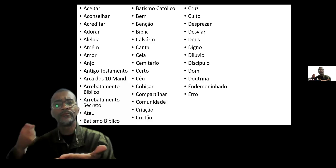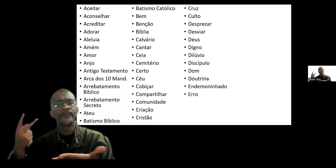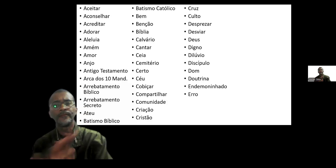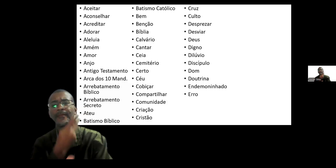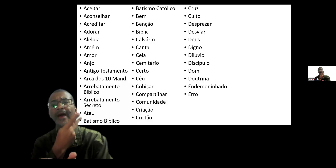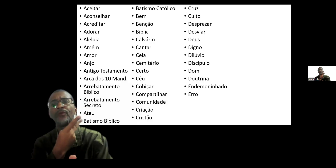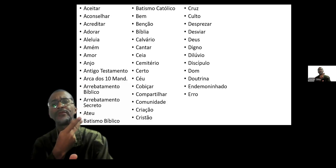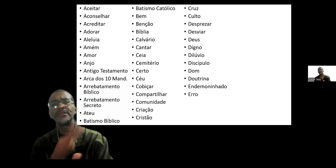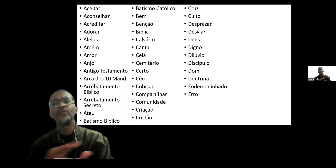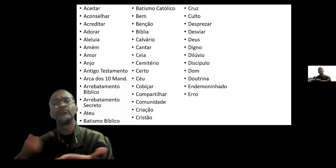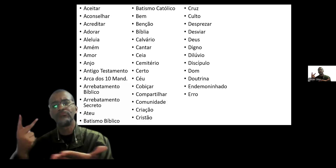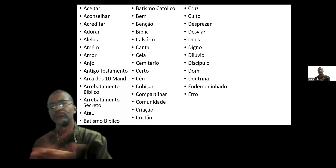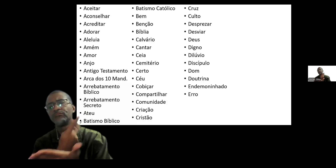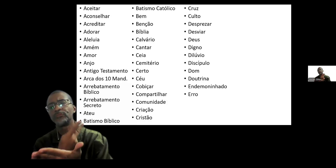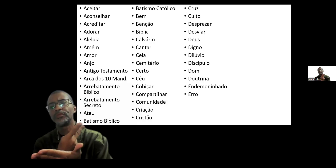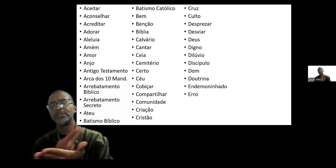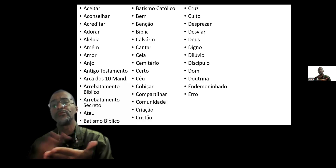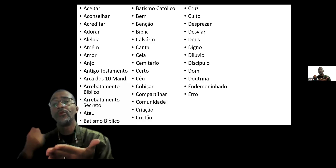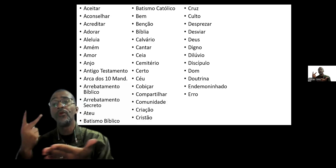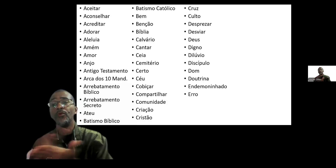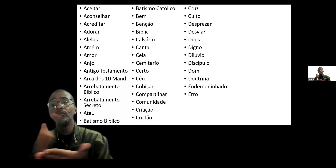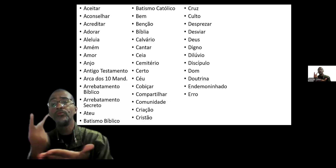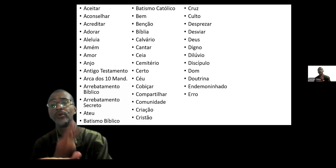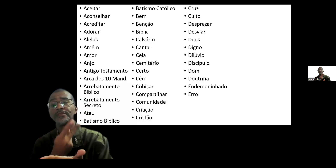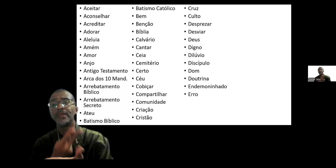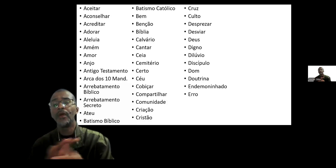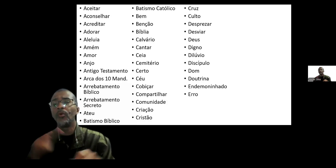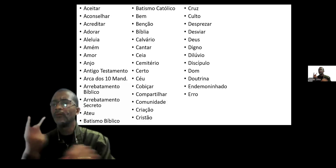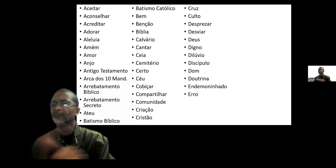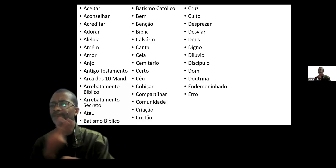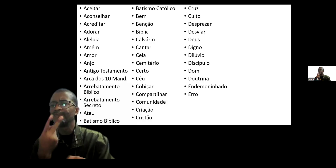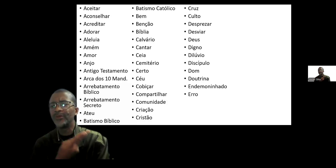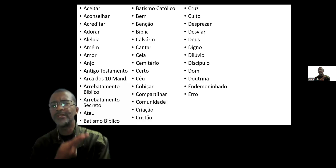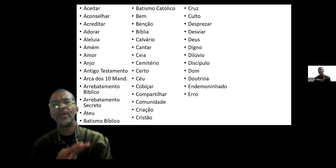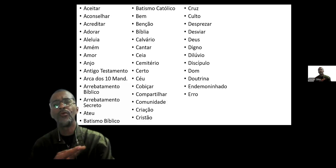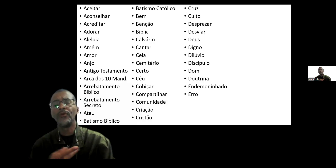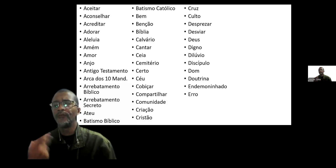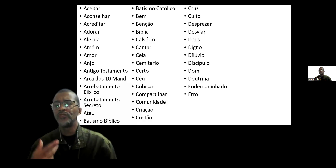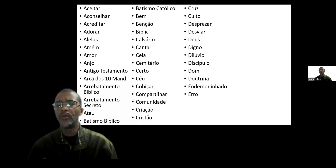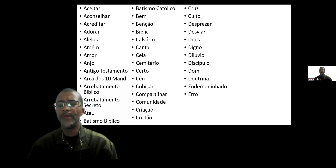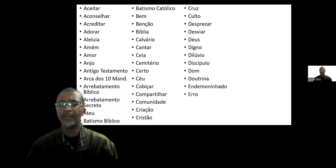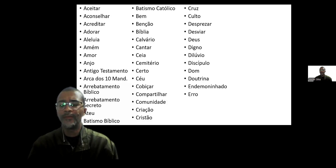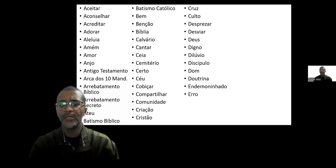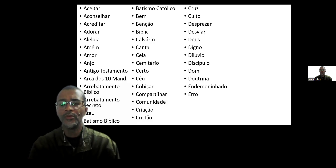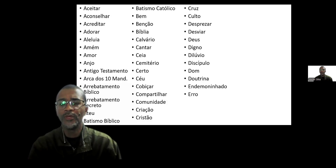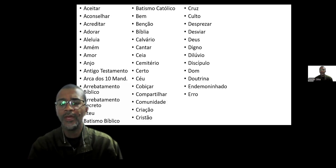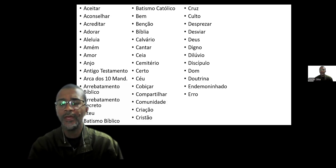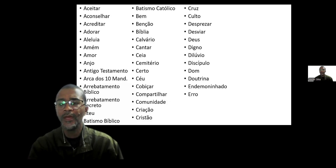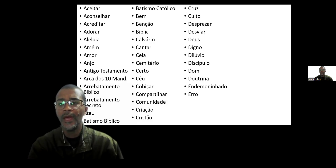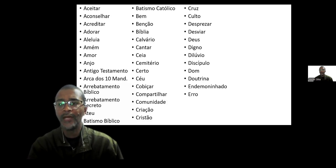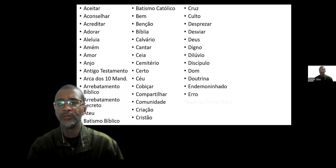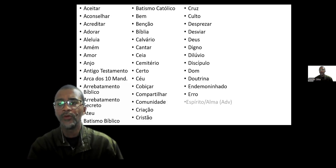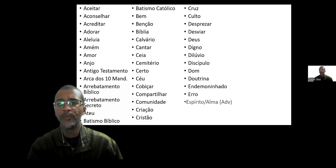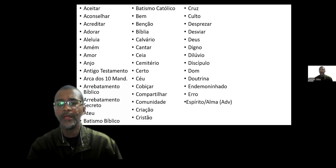aconteceu. Aconteceu. Aconteceu. Então, um, dois, errou. Um, dois, errou. Fisionomia também de ruim